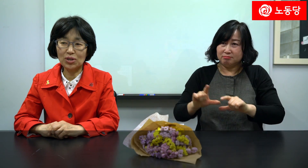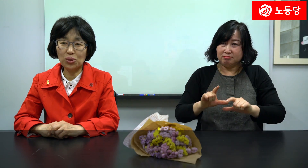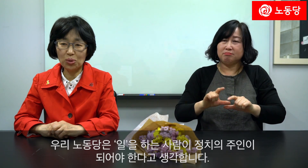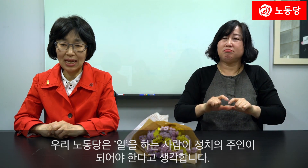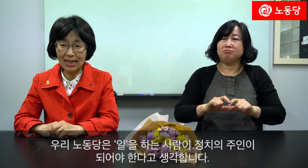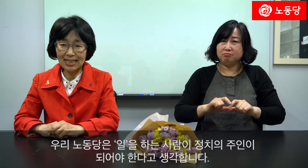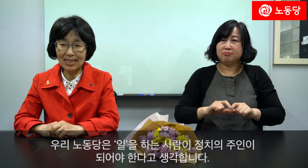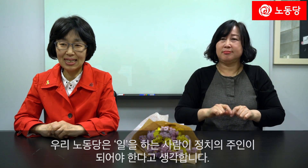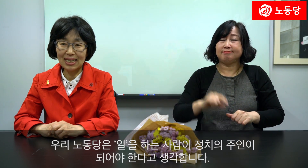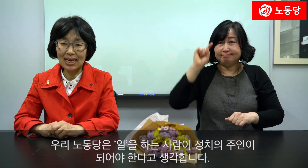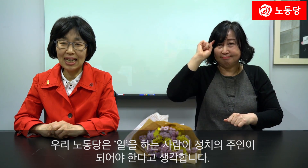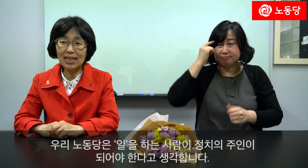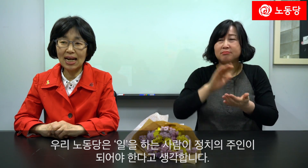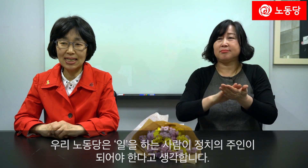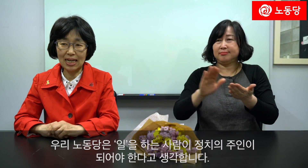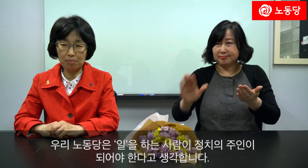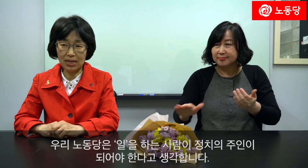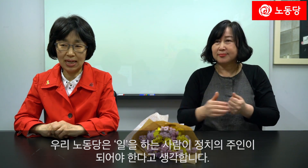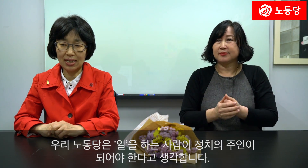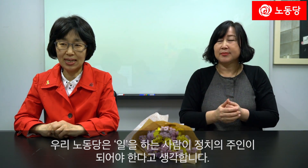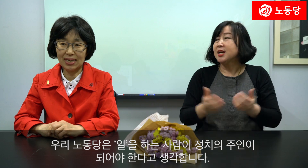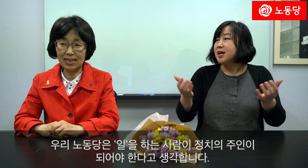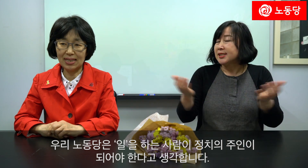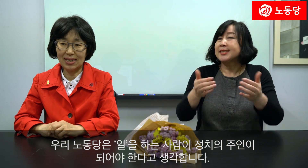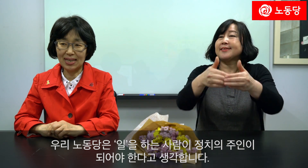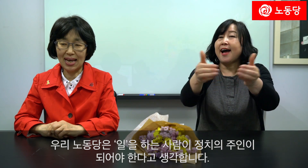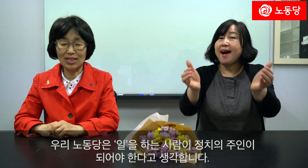네, 우리 노동당은 일을 하는 사람들이